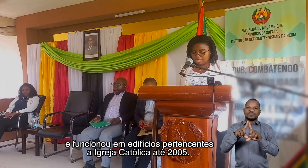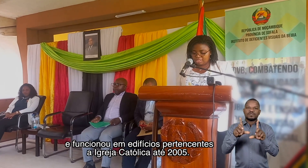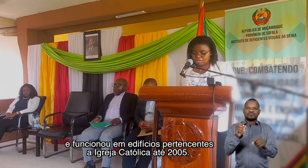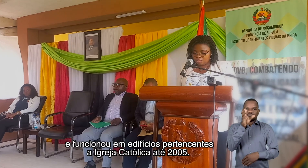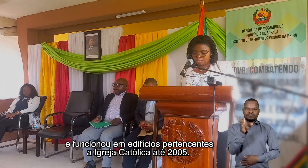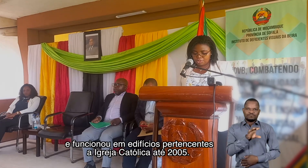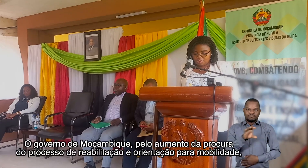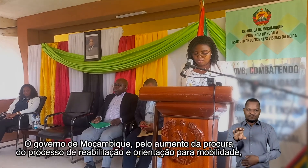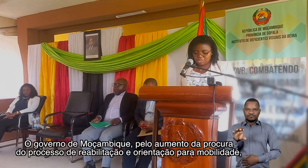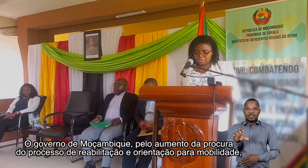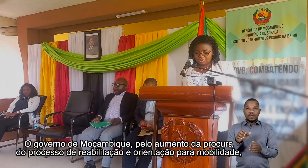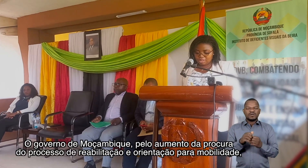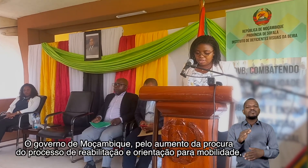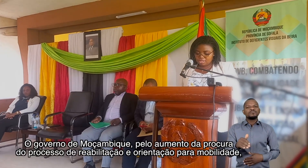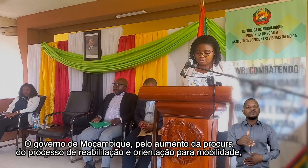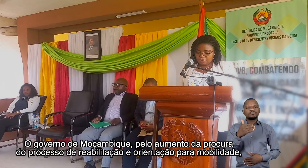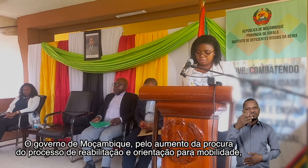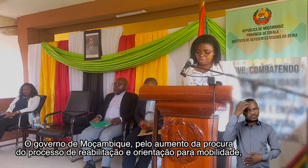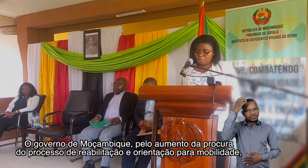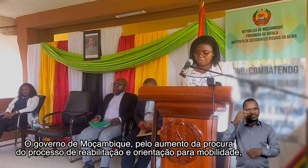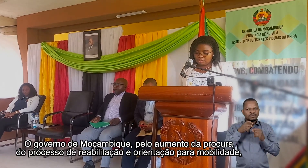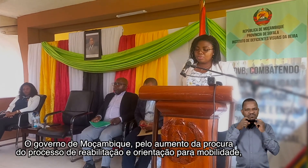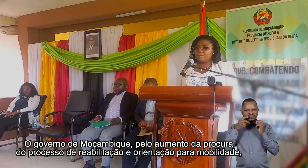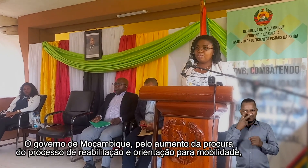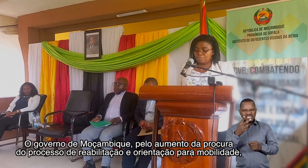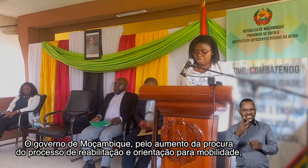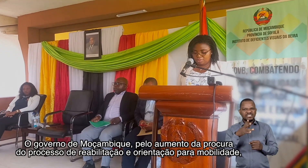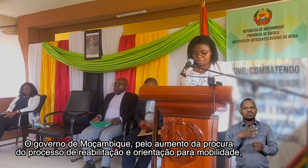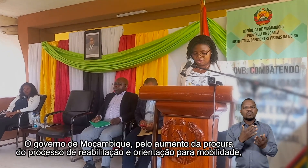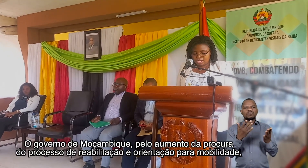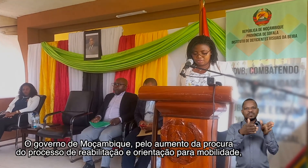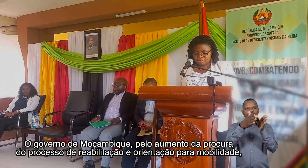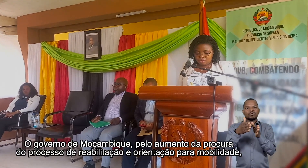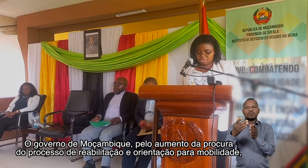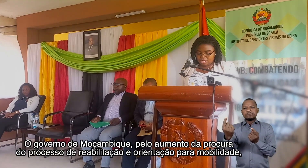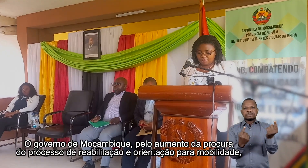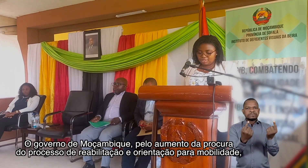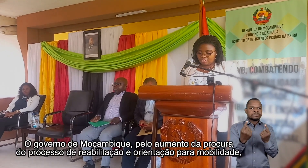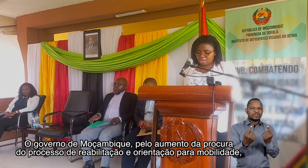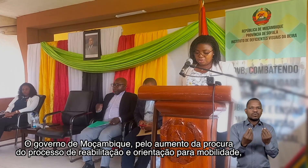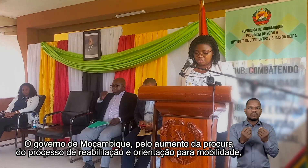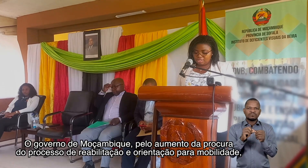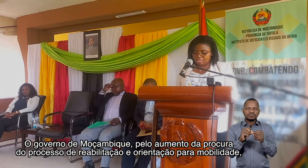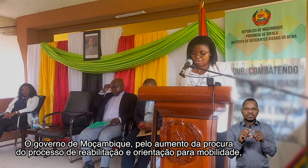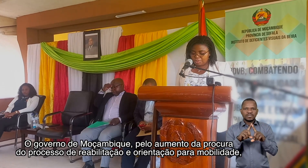O governo de Missambique pelo aumento da procura do processo de reabilitação e orientação para a